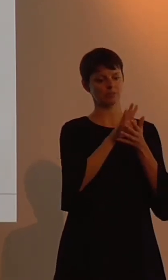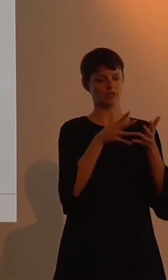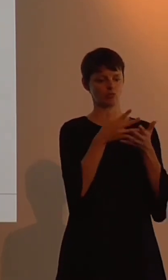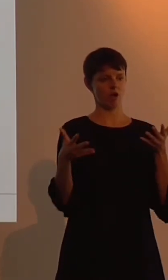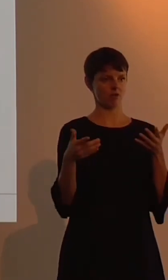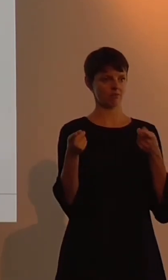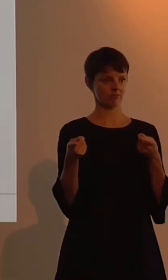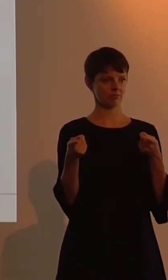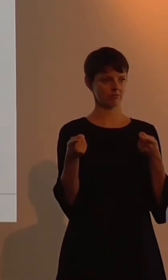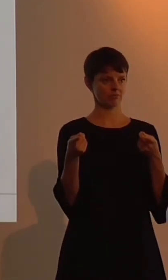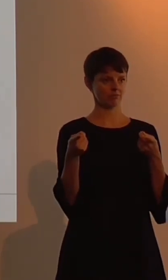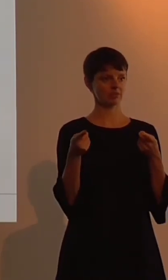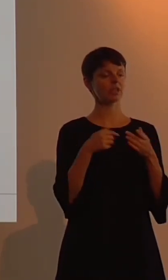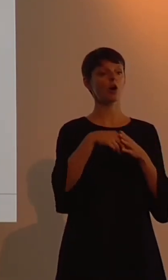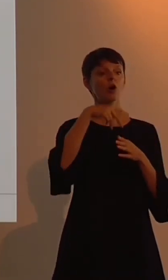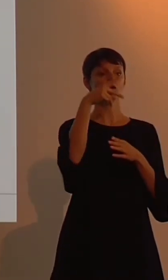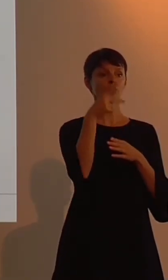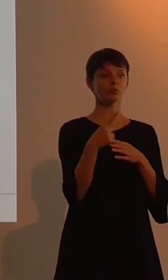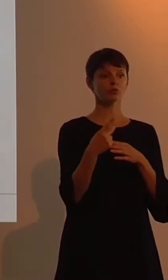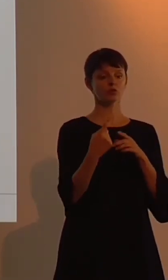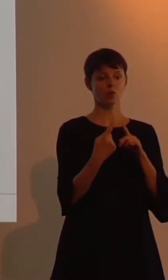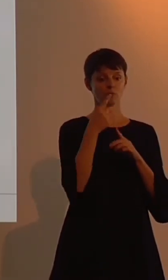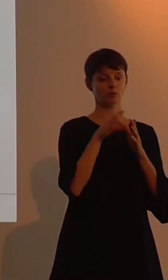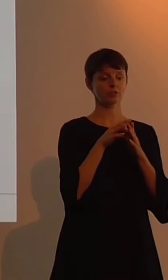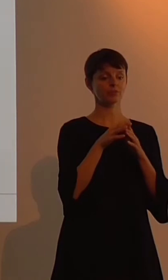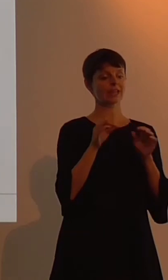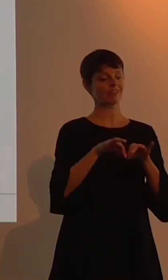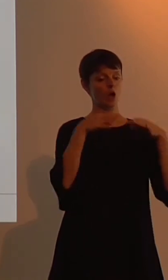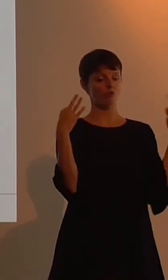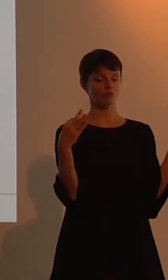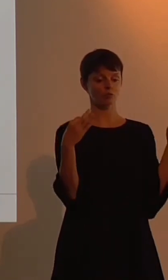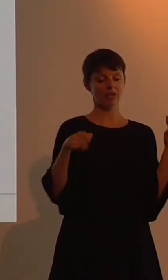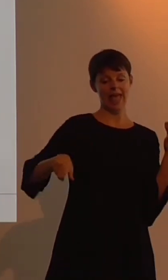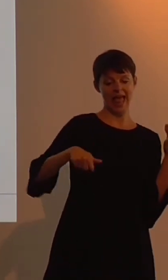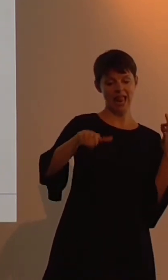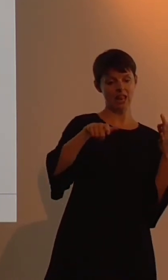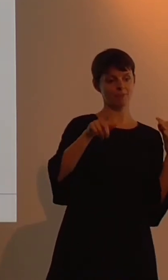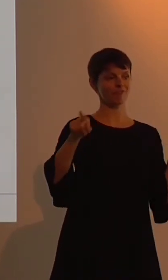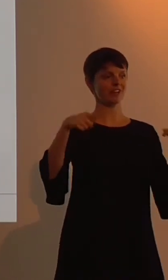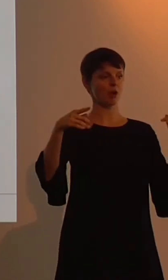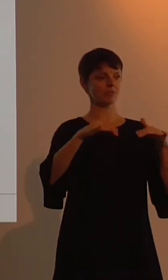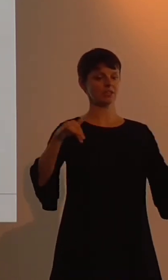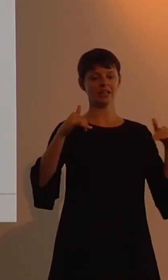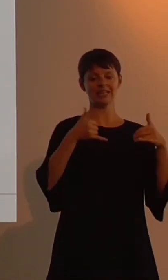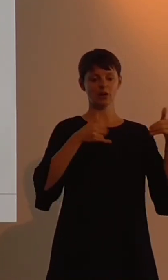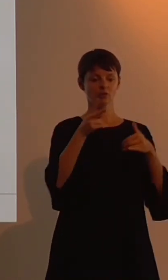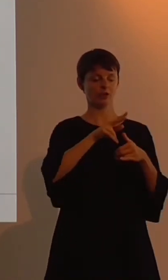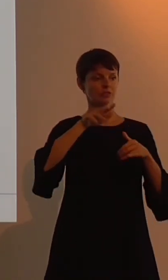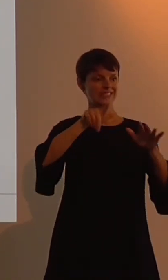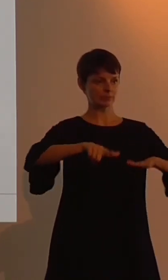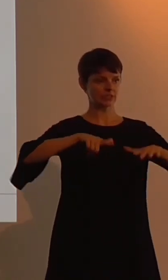führt jetzt mittlerweile dazu, dass wir eine Schwingungshaltung von 90%, also 100% erreichbar, 90% haben wir